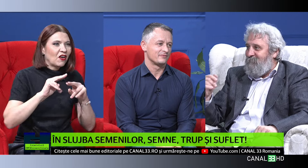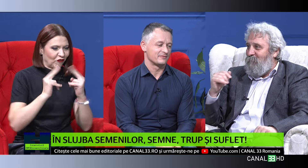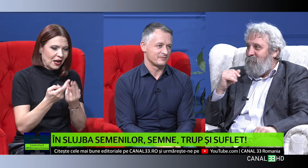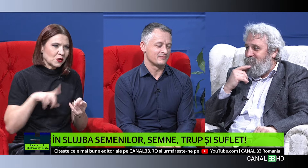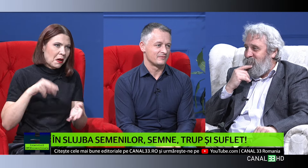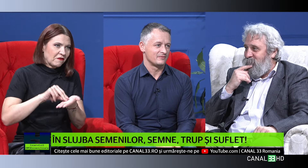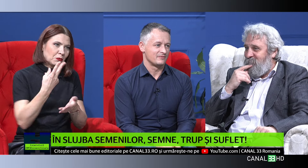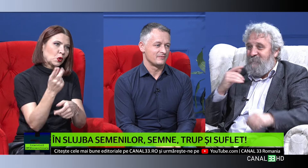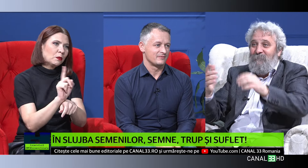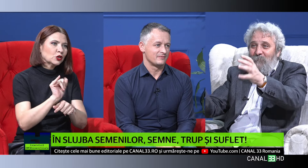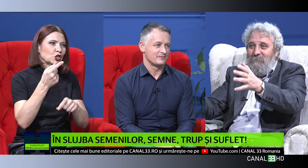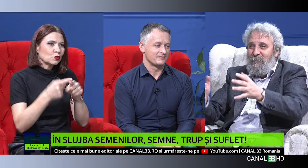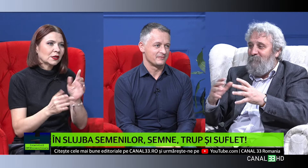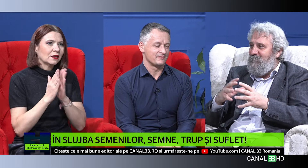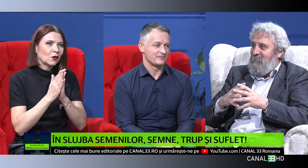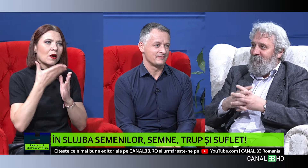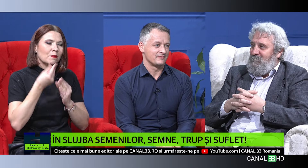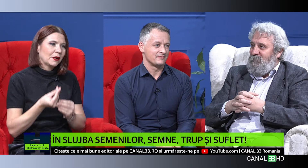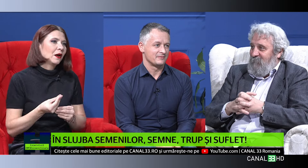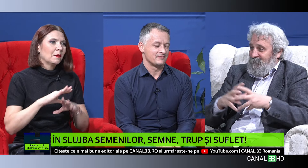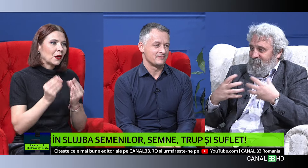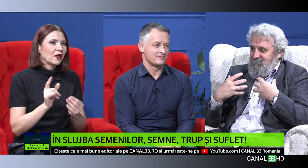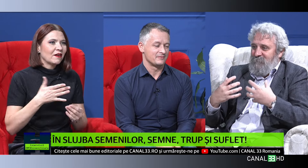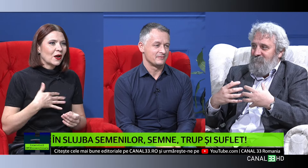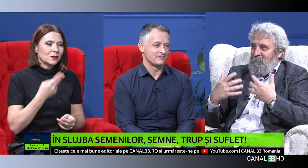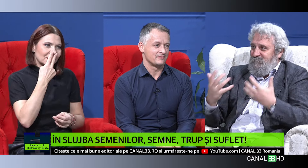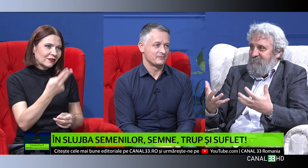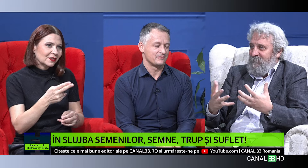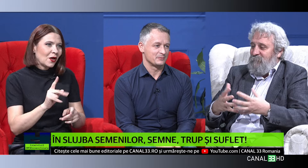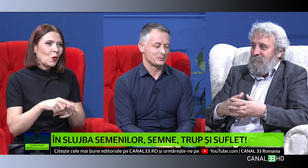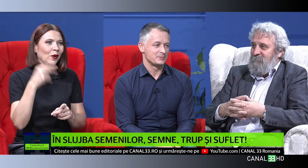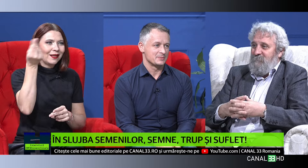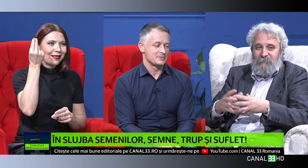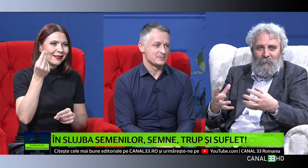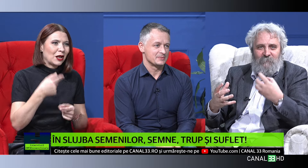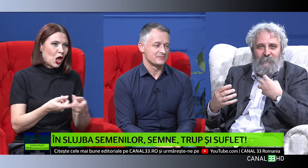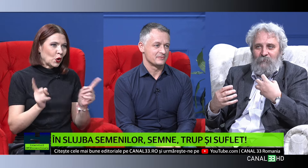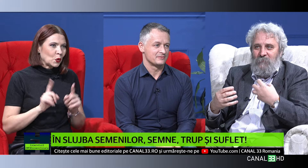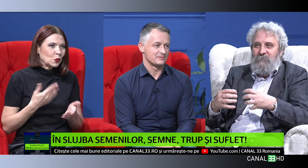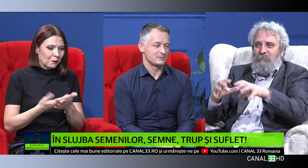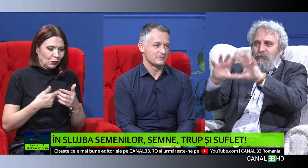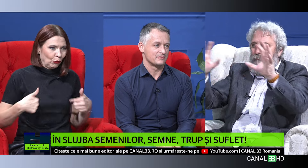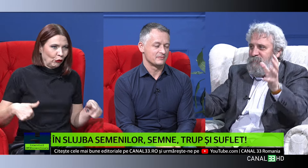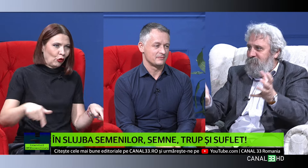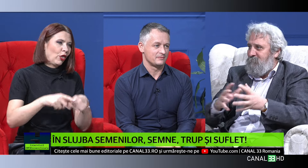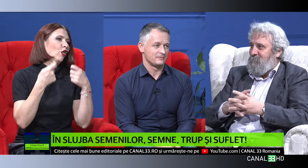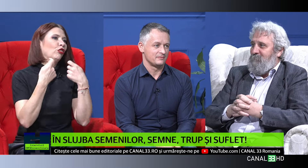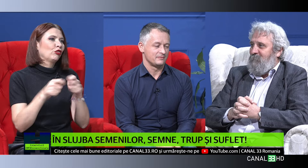avem 2 minute și jumătate, vă rog împreună, aș vrea să văd un tatăl nostru, în primul rând pentru noi toți, ca